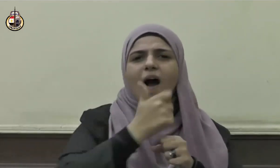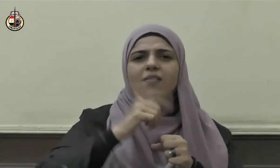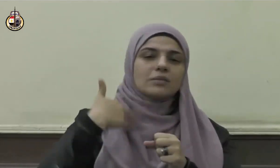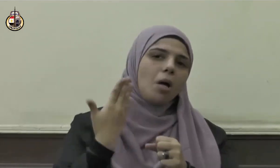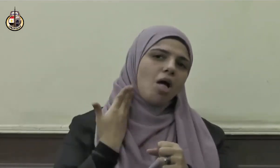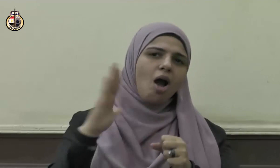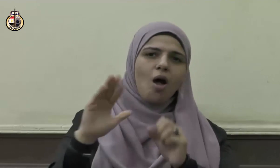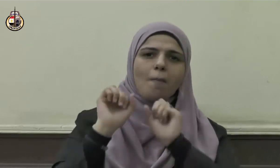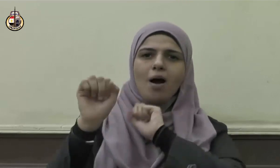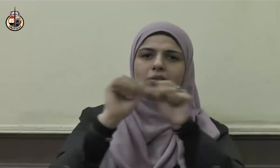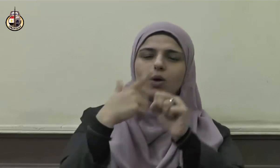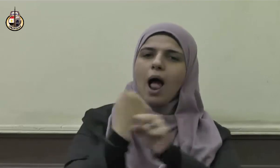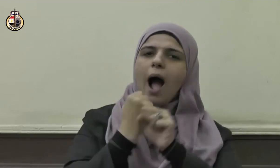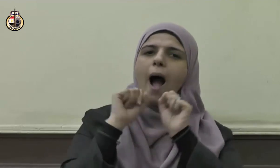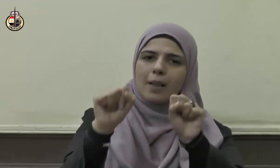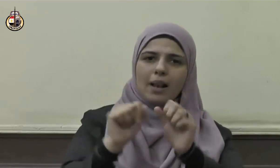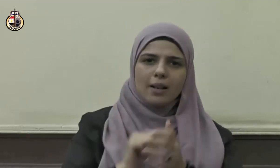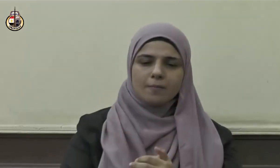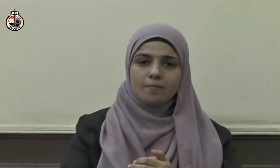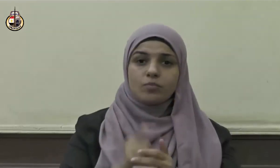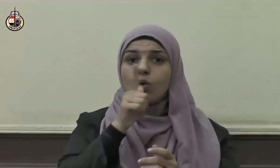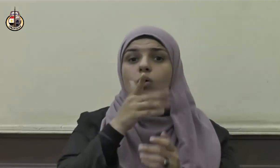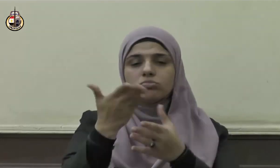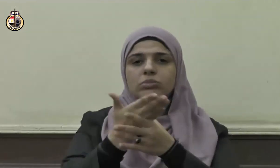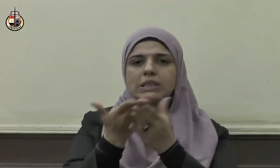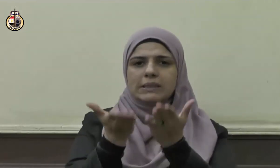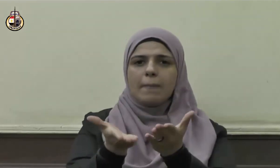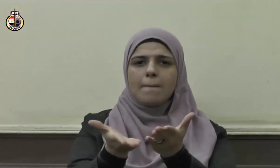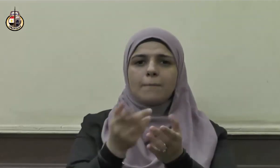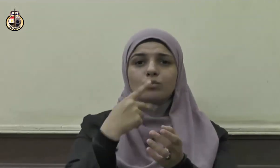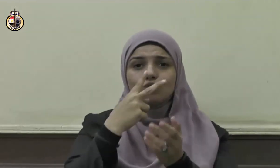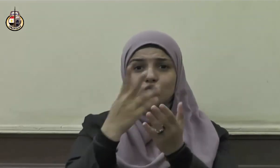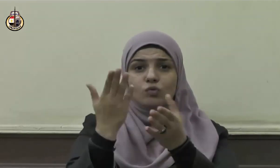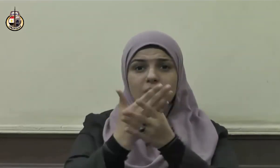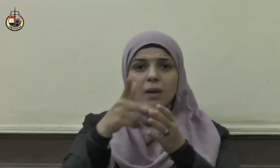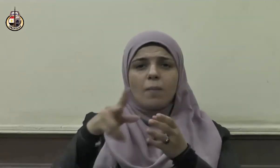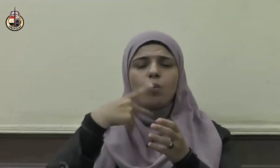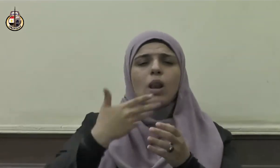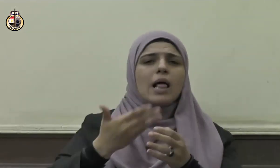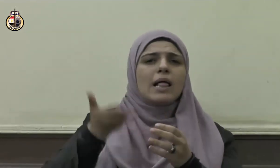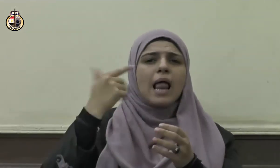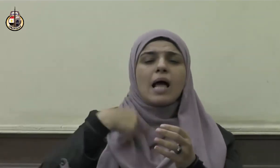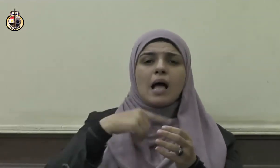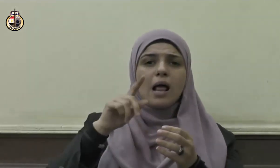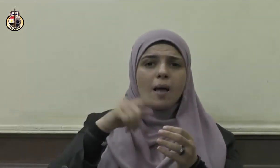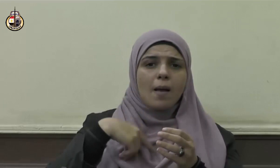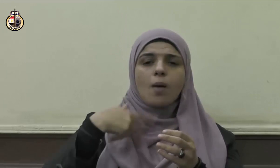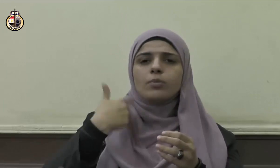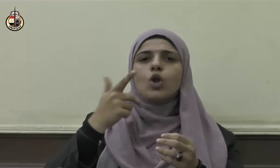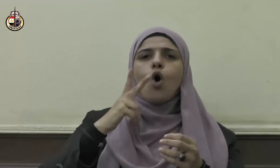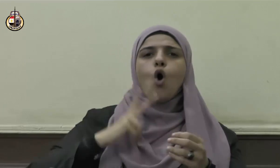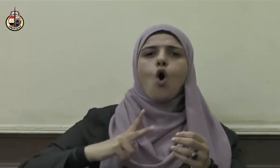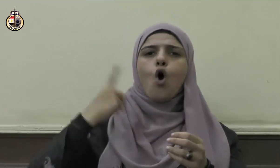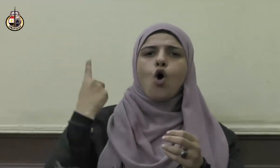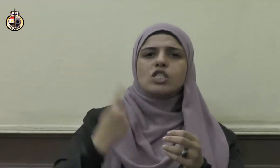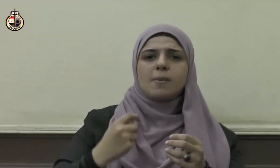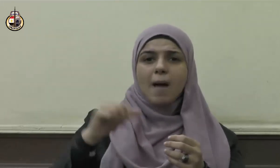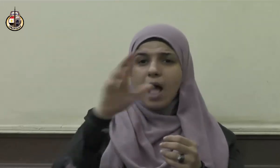له ولعمله. ومن ذلك ما كان من سيدنا عثمان بن عفان رضي